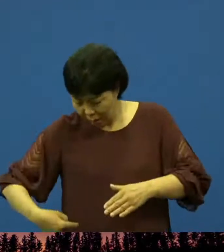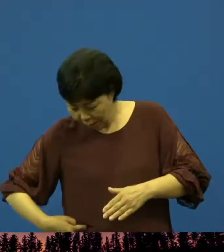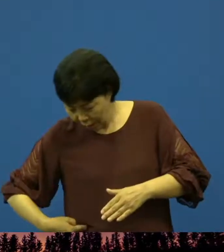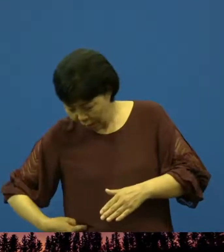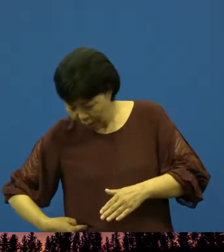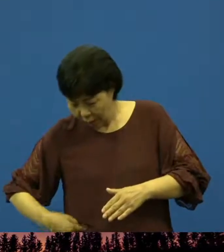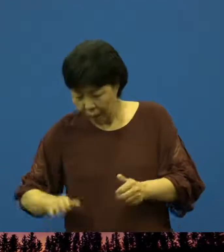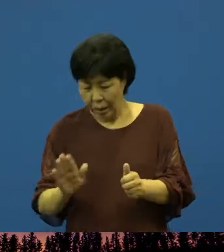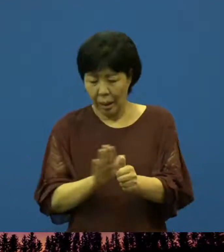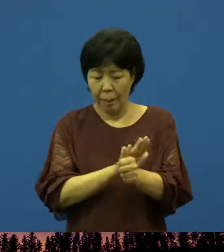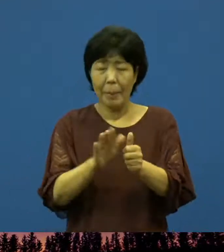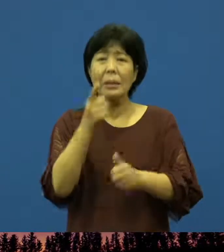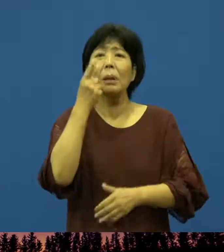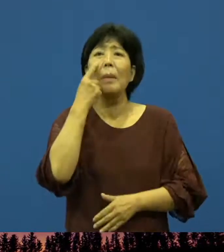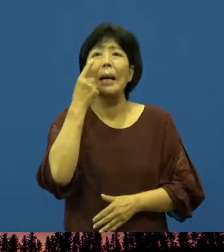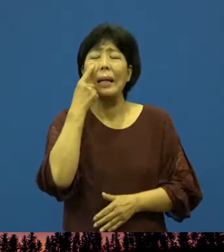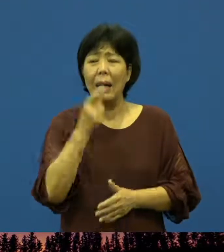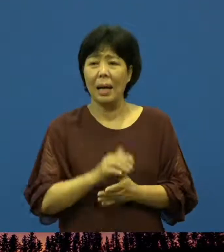만져보라고 했어요.